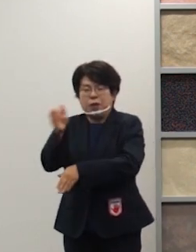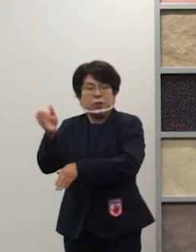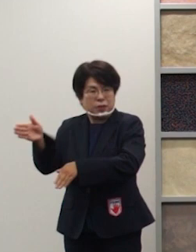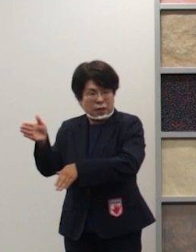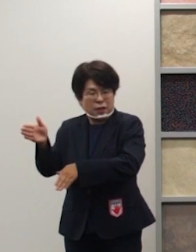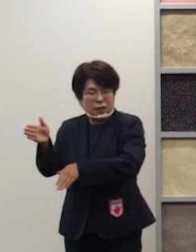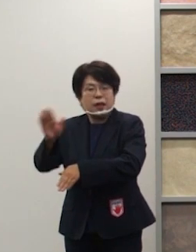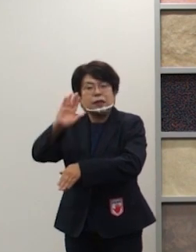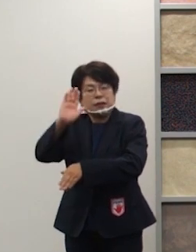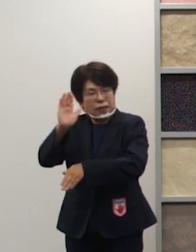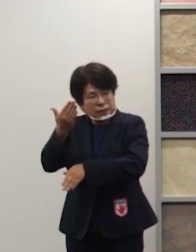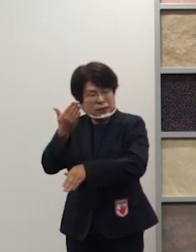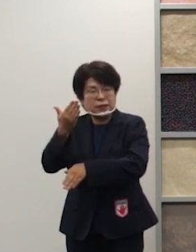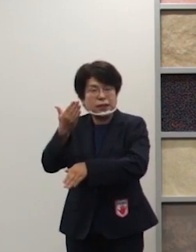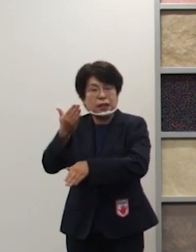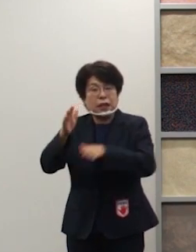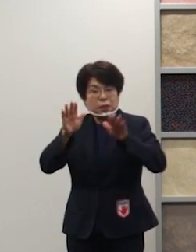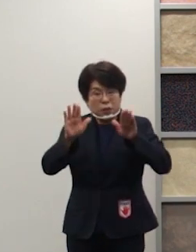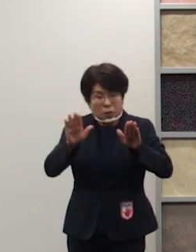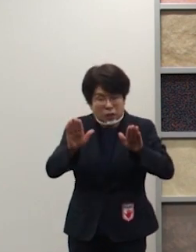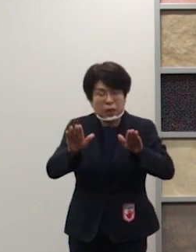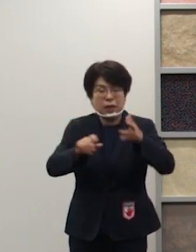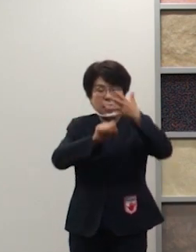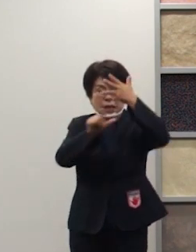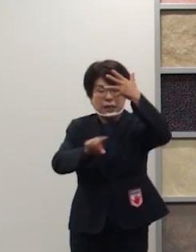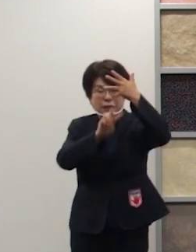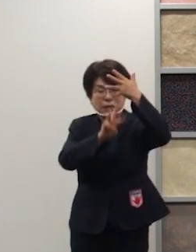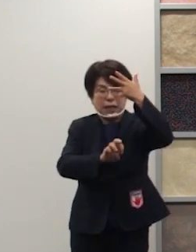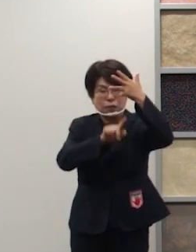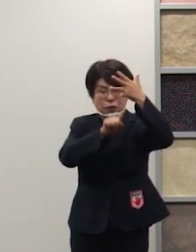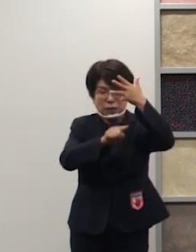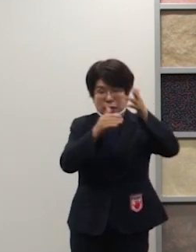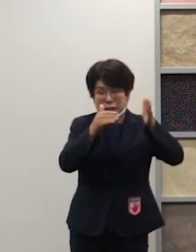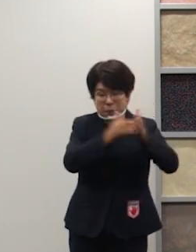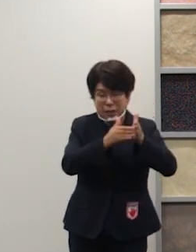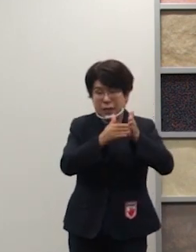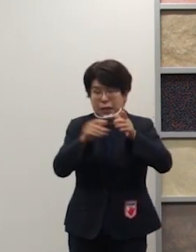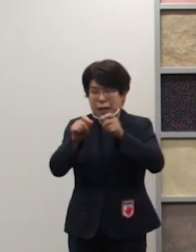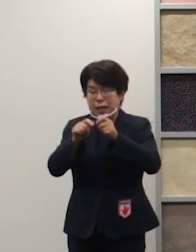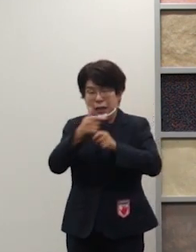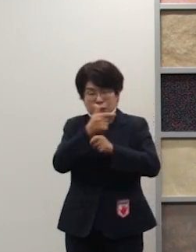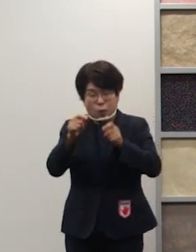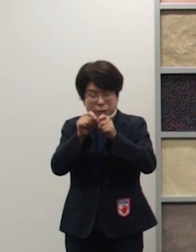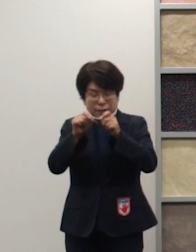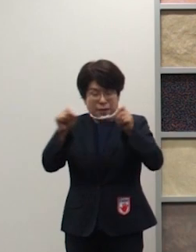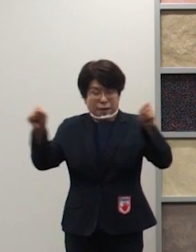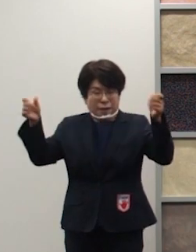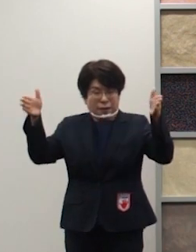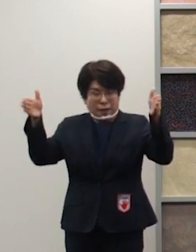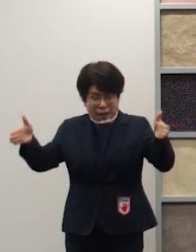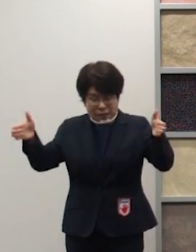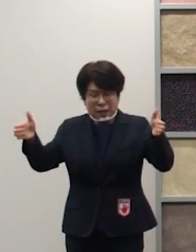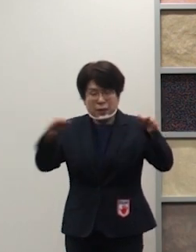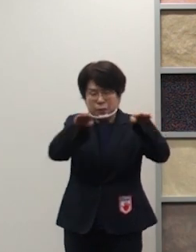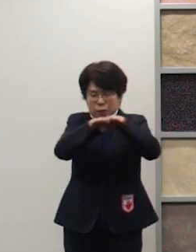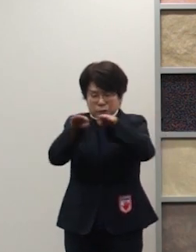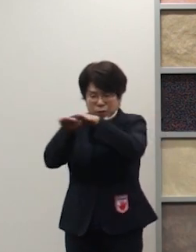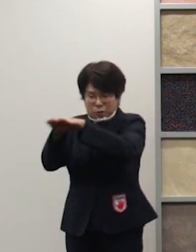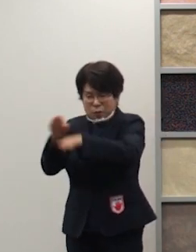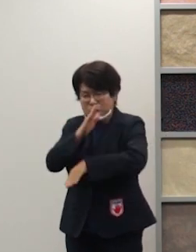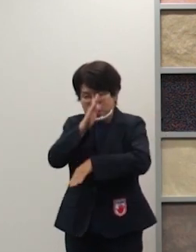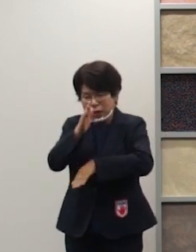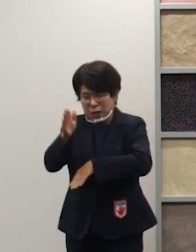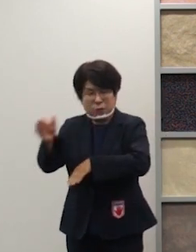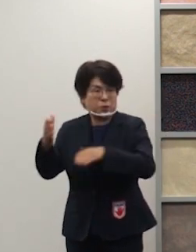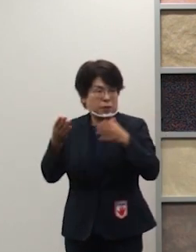気がつけばですね、8月31日までとなるともう3ヶ月を超える極めて長期間の要請ということになると思います。これはやっぱ